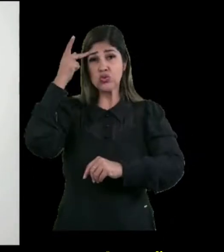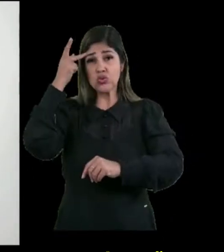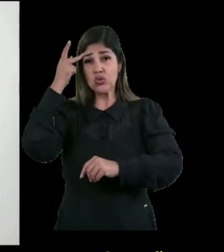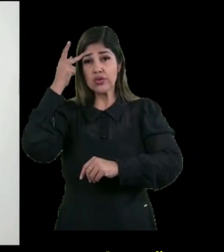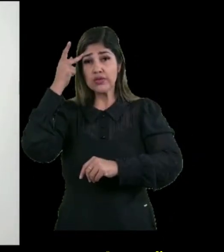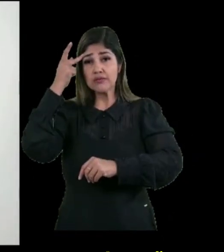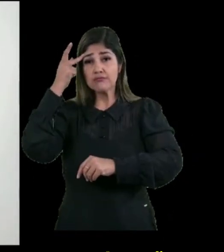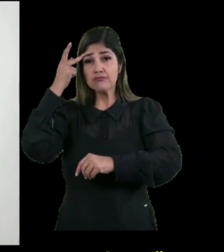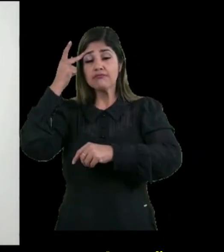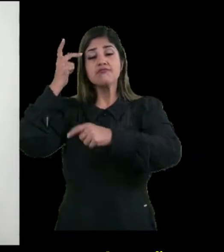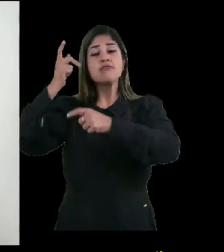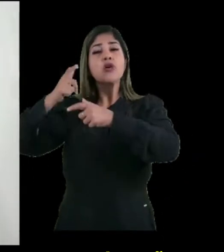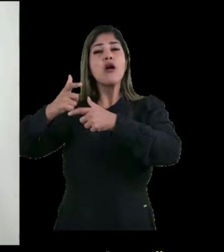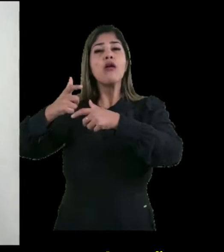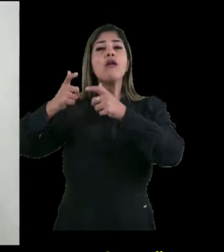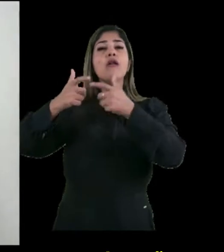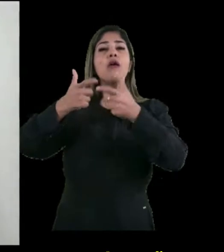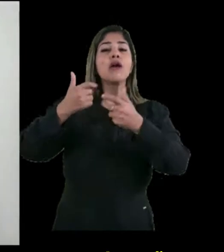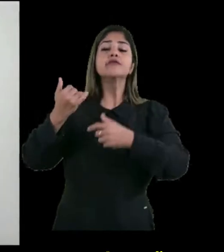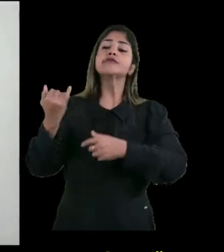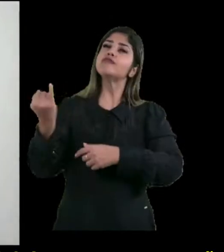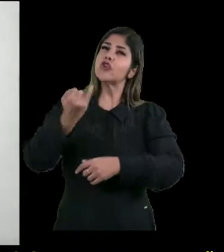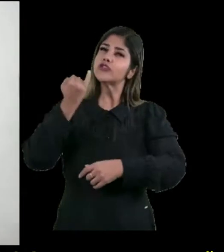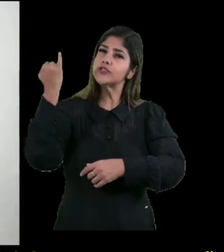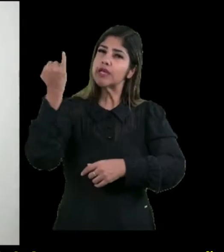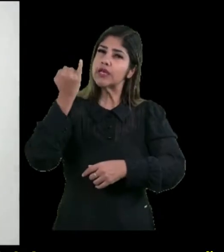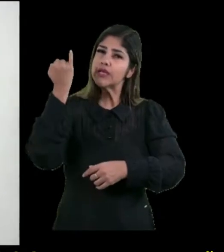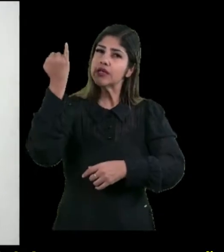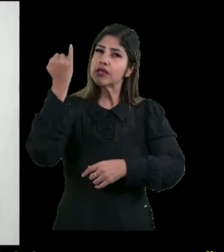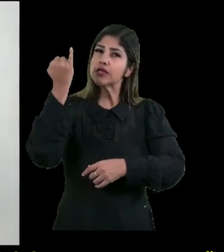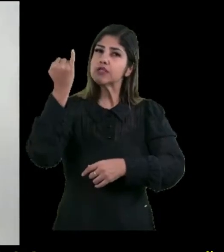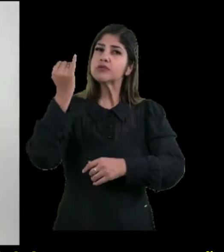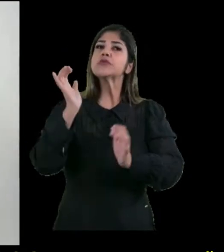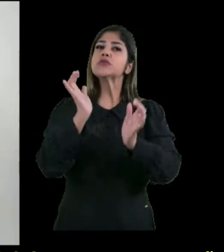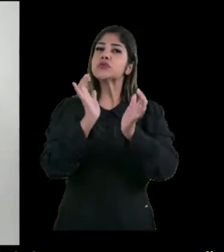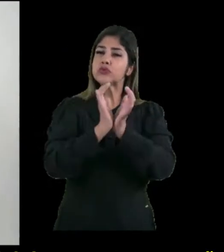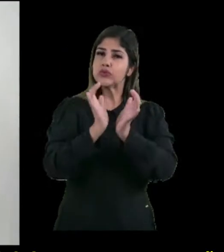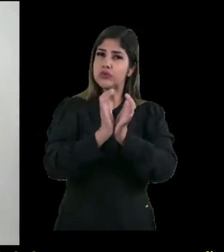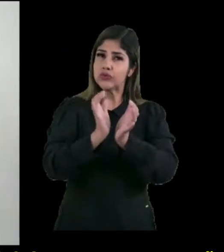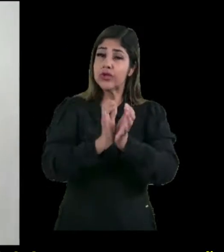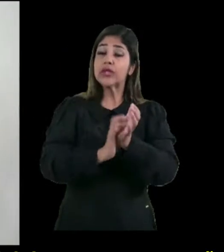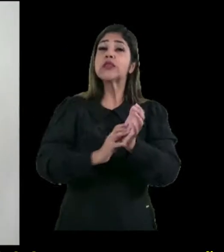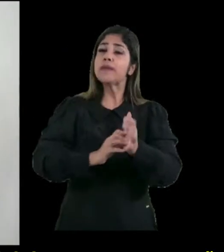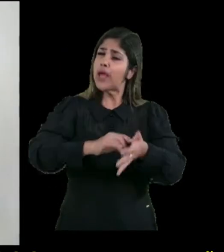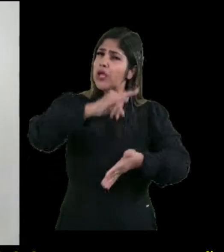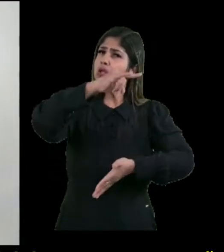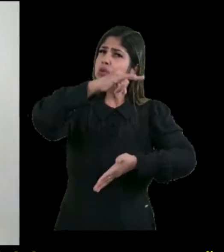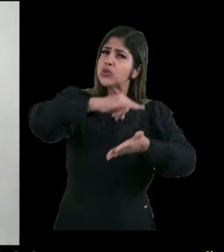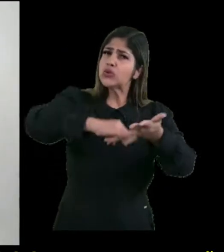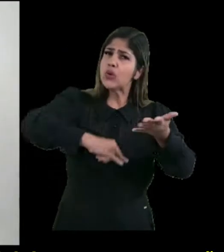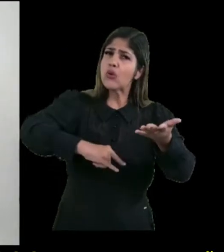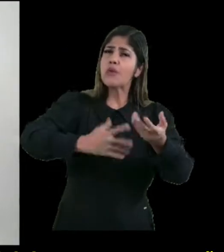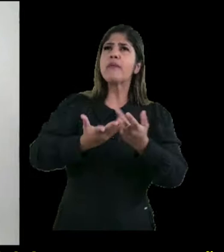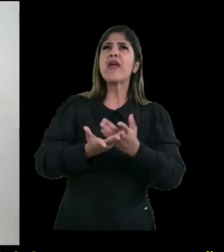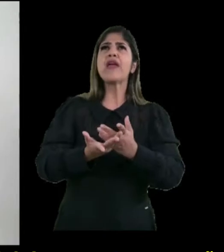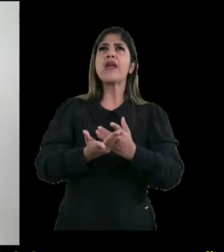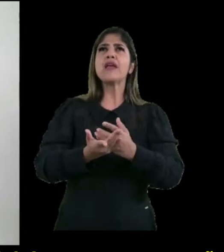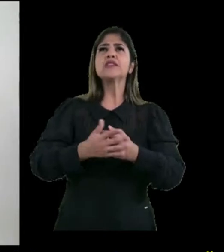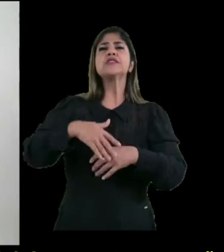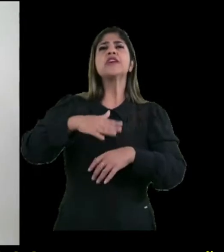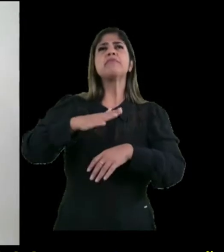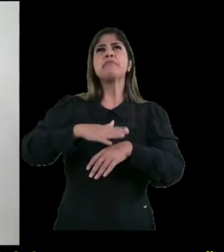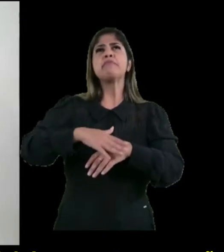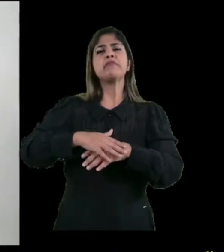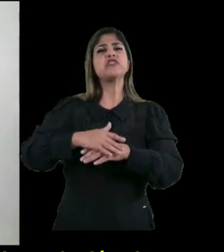foram de relevância para o atendimento a esse público. E trouxemos como diferencial documentos que não viu a luz há mais